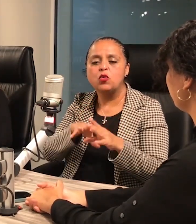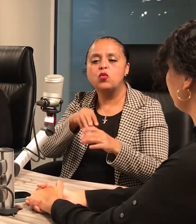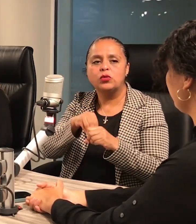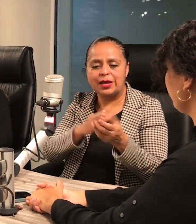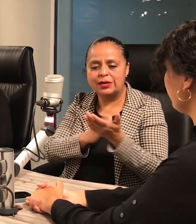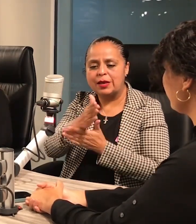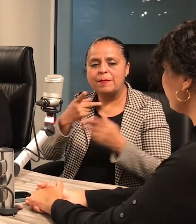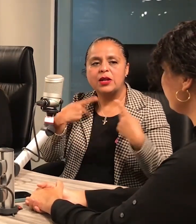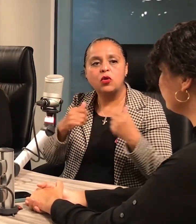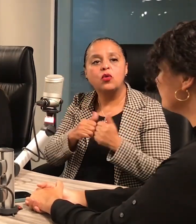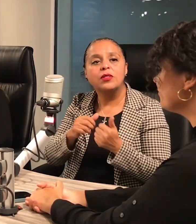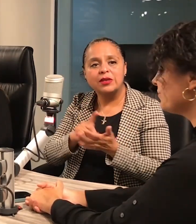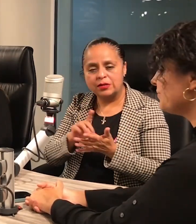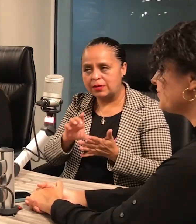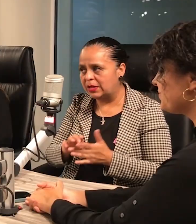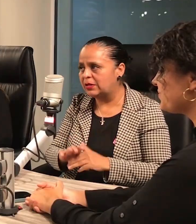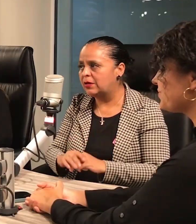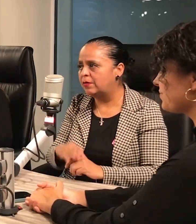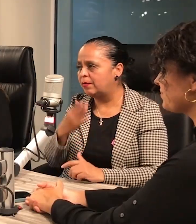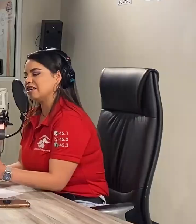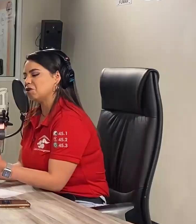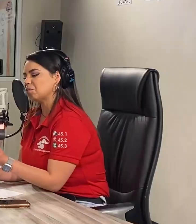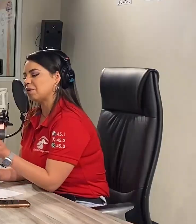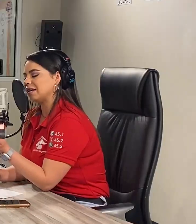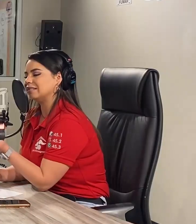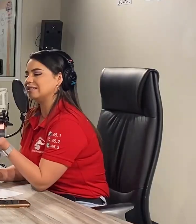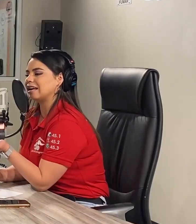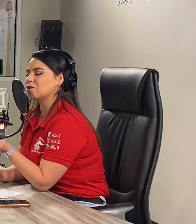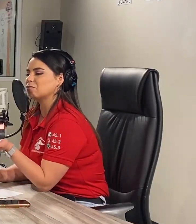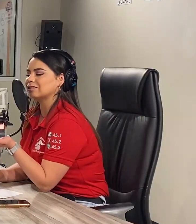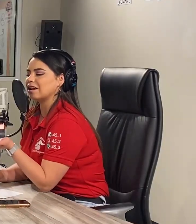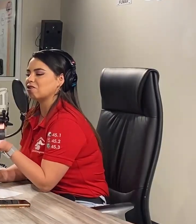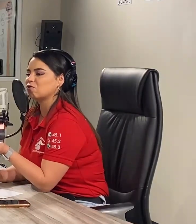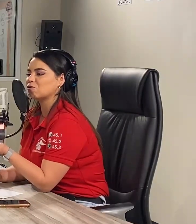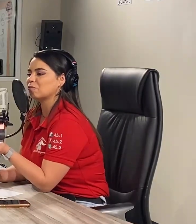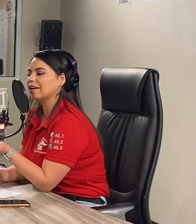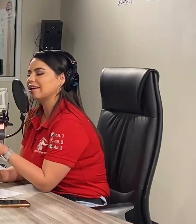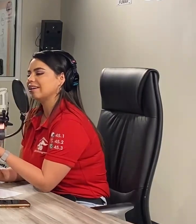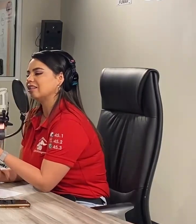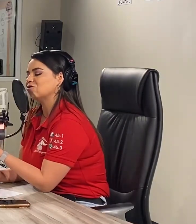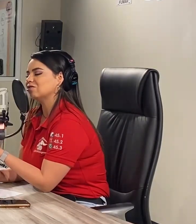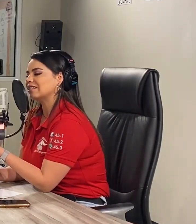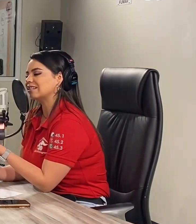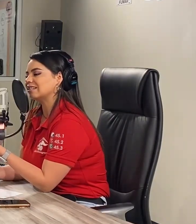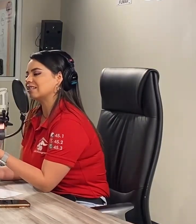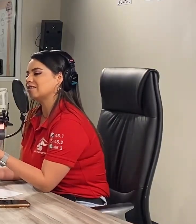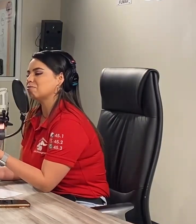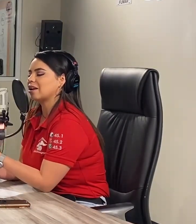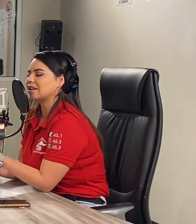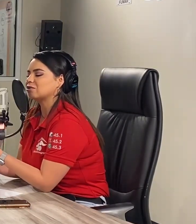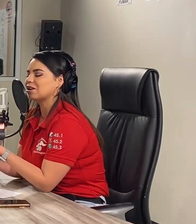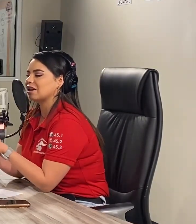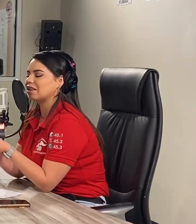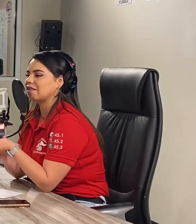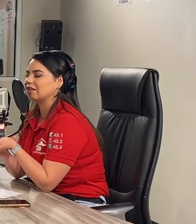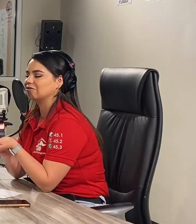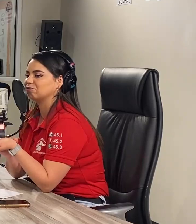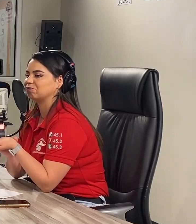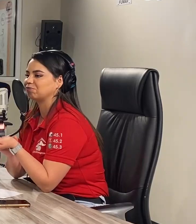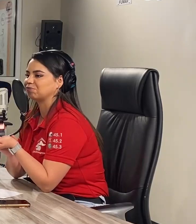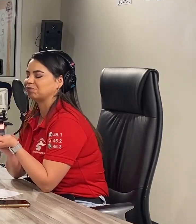para personas con discapacidad. Ok, y para este cambio, esta reforma, entonces, ¿qué se necesita para que sea una